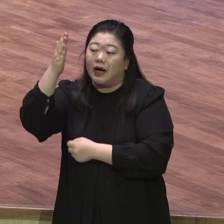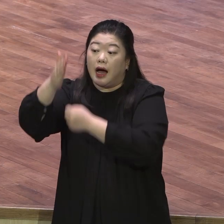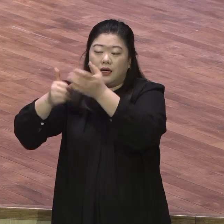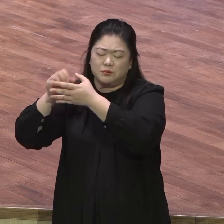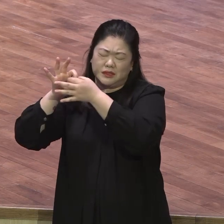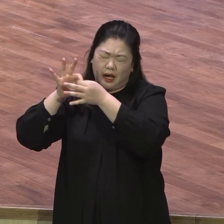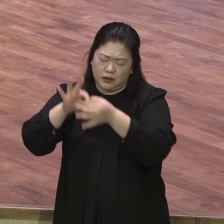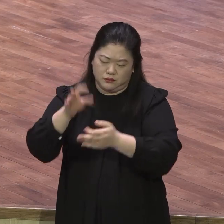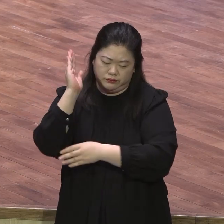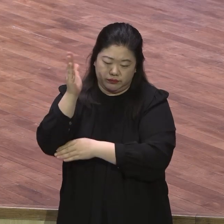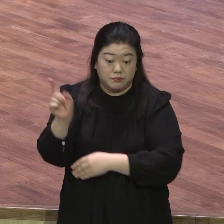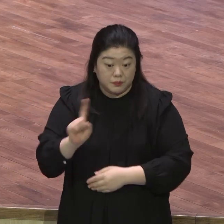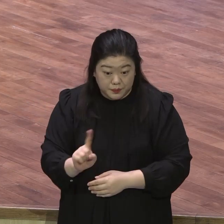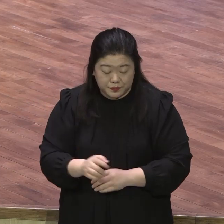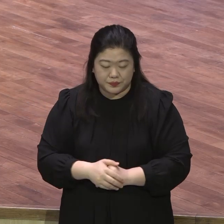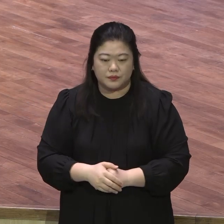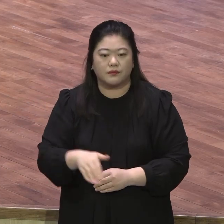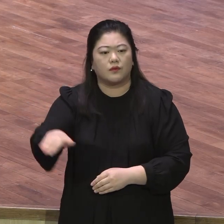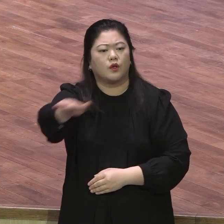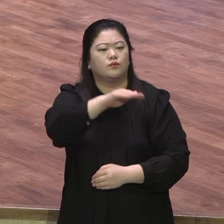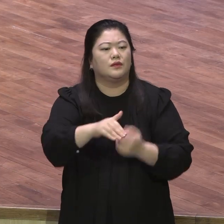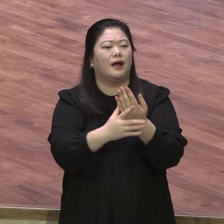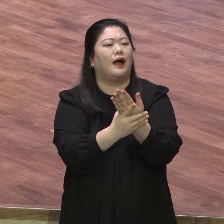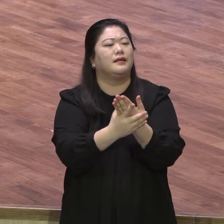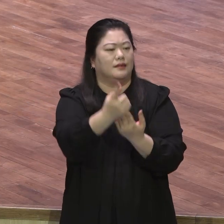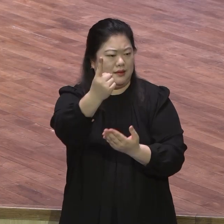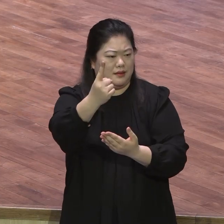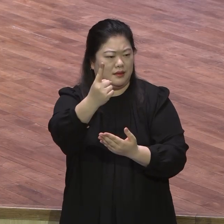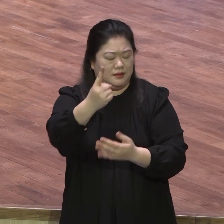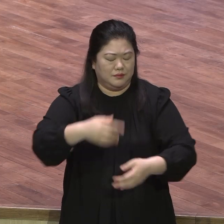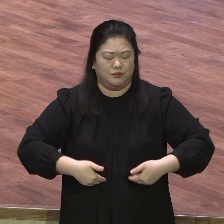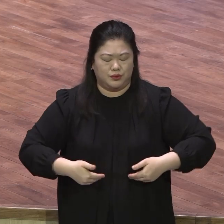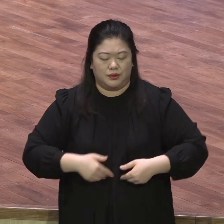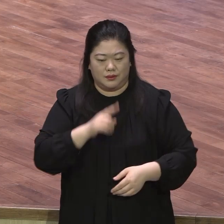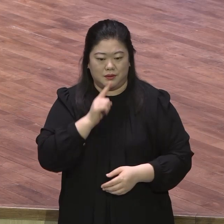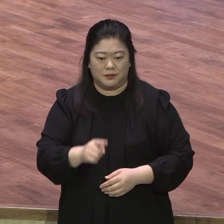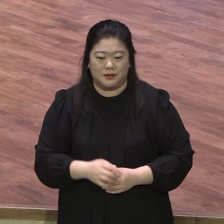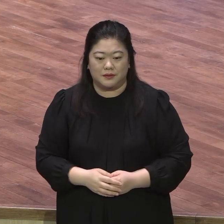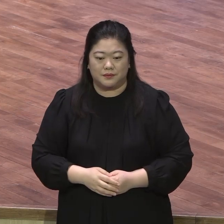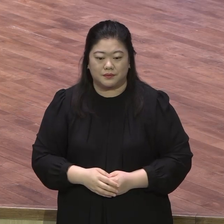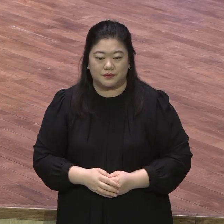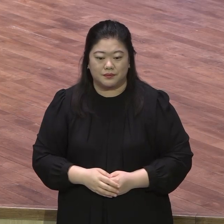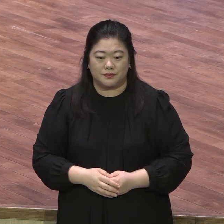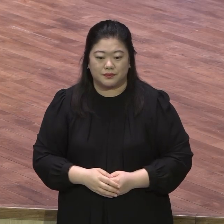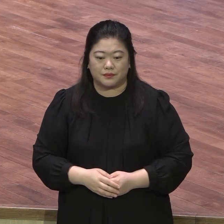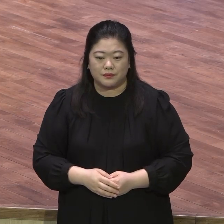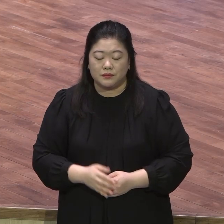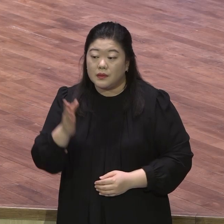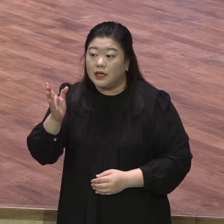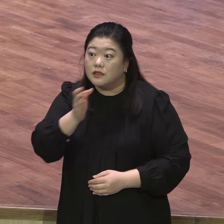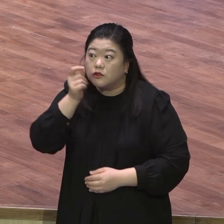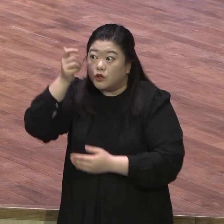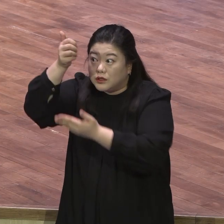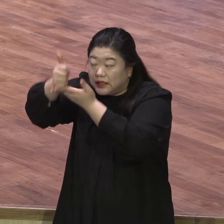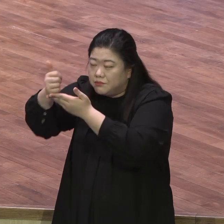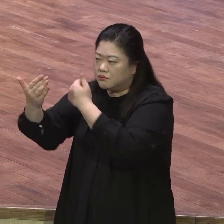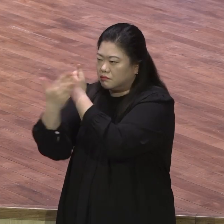되라. 하나 되게 하십니다. 성령은 하나 되게 하는 영이에요. 그래서 성령이 하나 되게 하는 것.